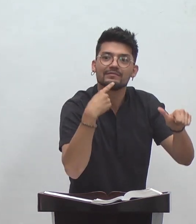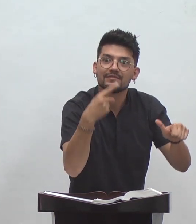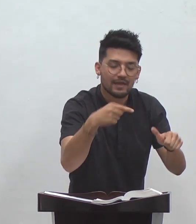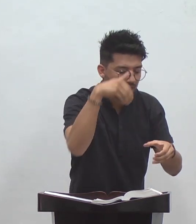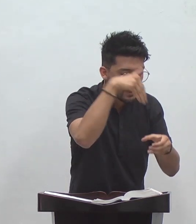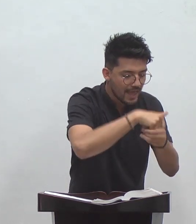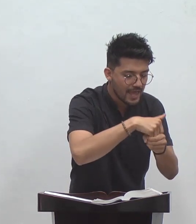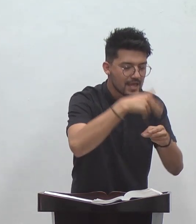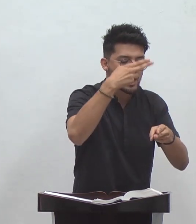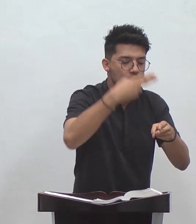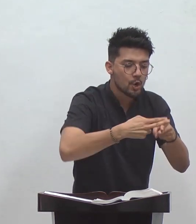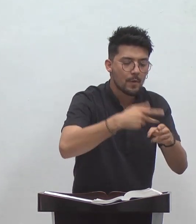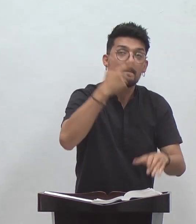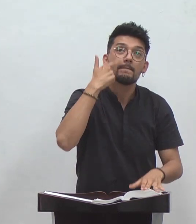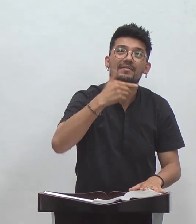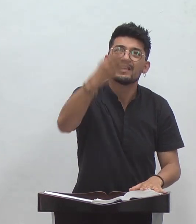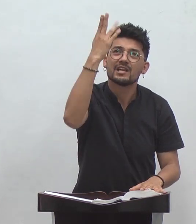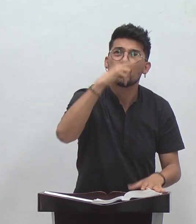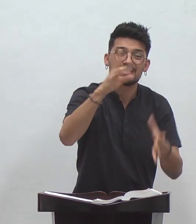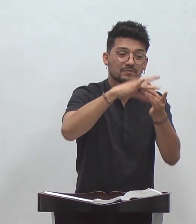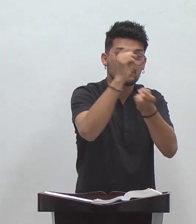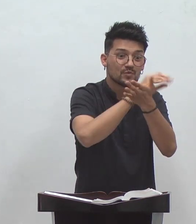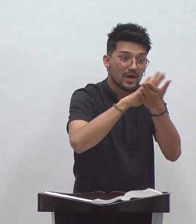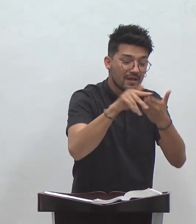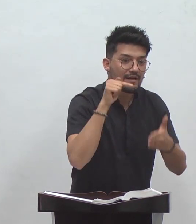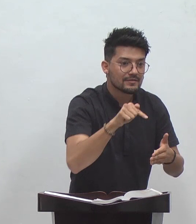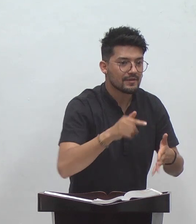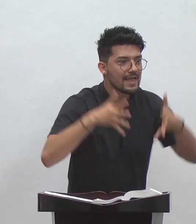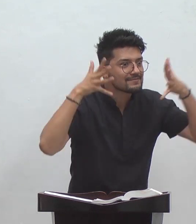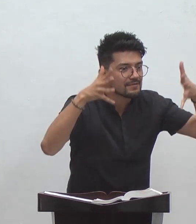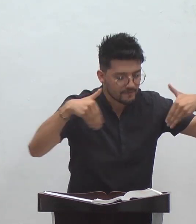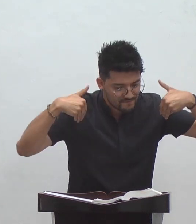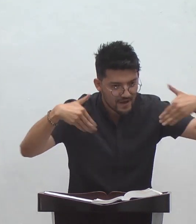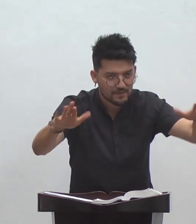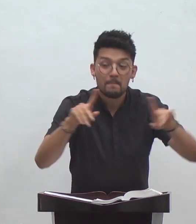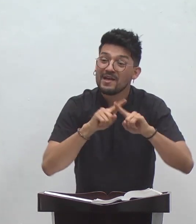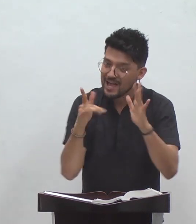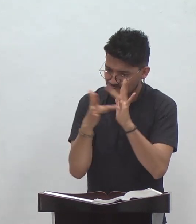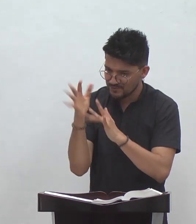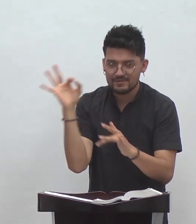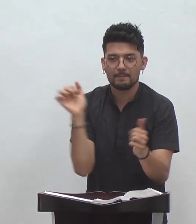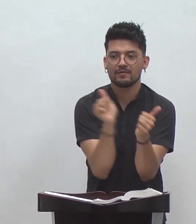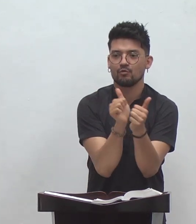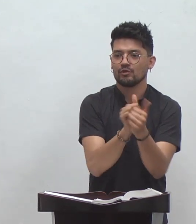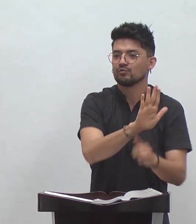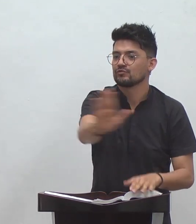a bautizarlos en el nombre del Padre, del Hijo y del Espíritu Santo, a enseñarles la palabra.